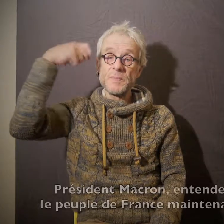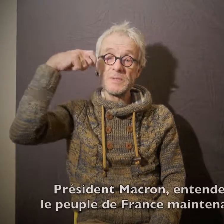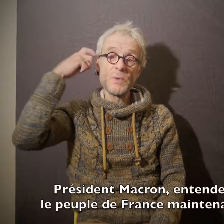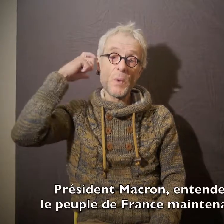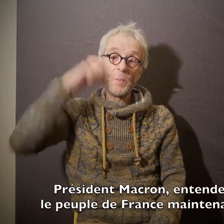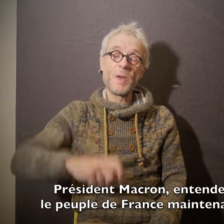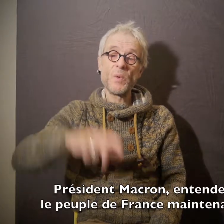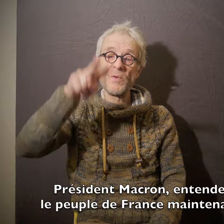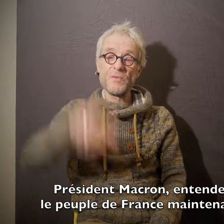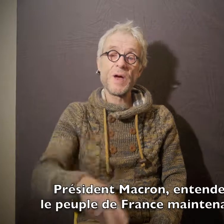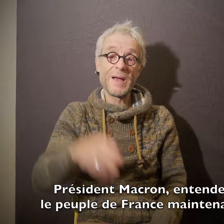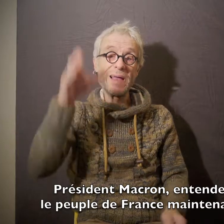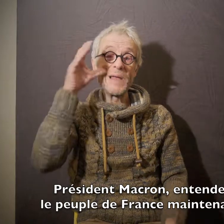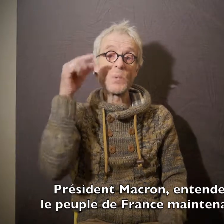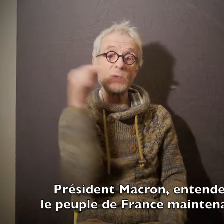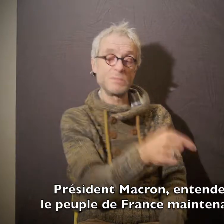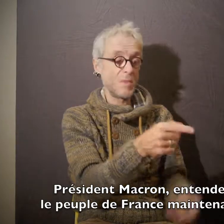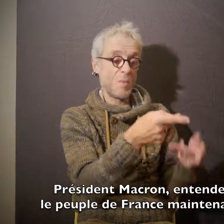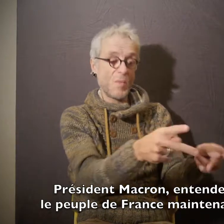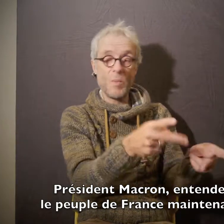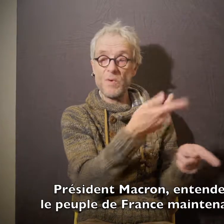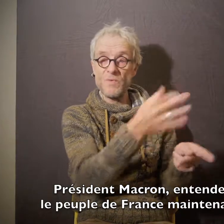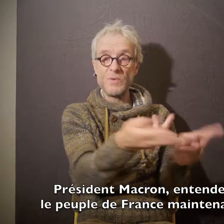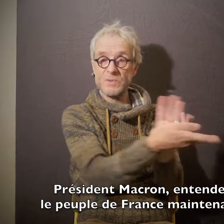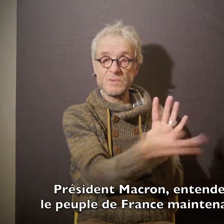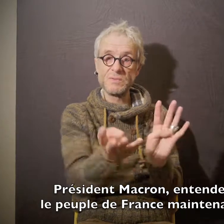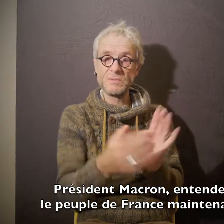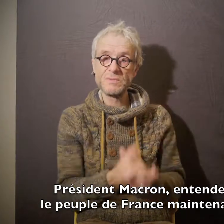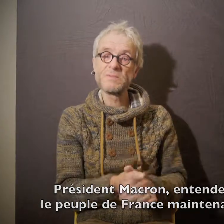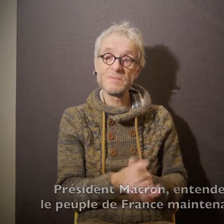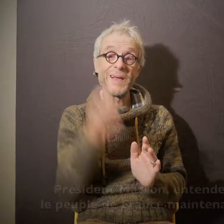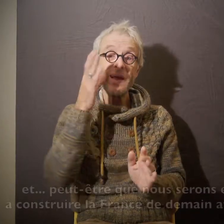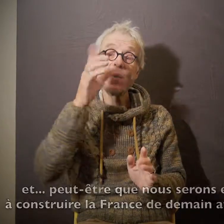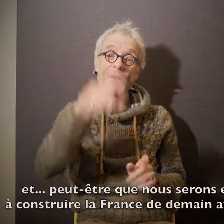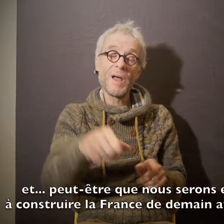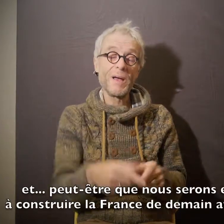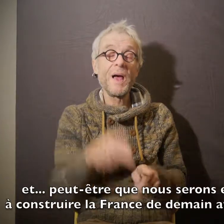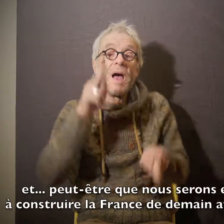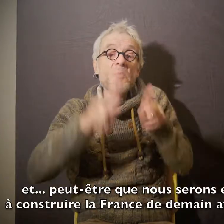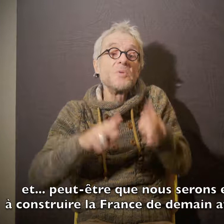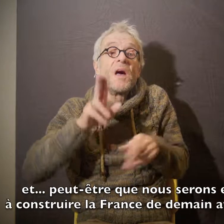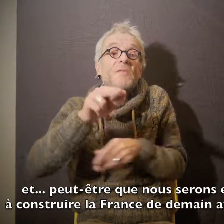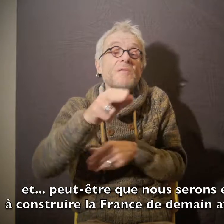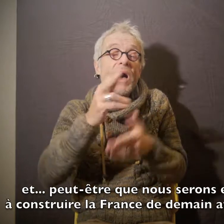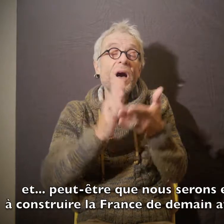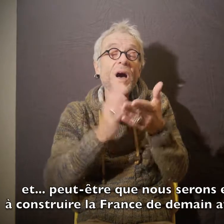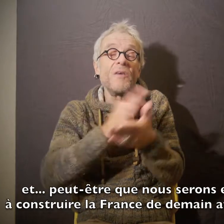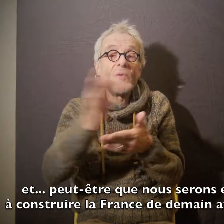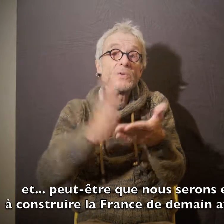Président Macron, entendez le peuple de France maintenant. Et peut-être que nous serons enclins à construire la France de